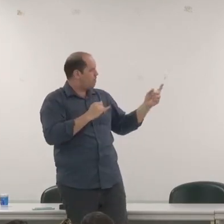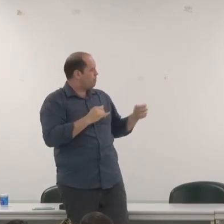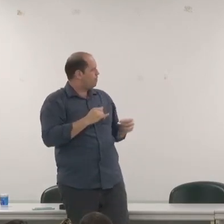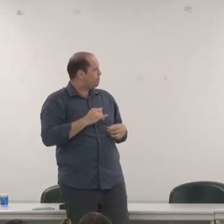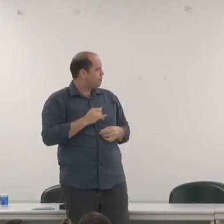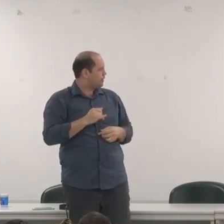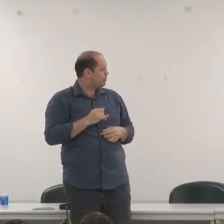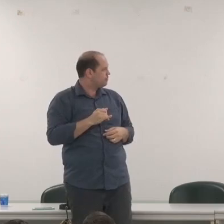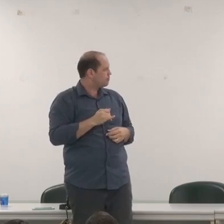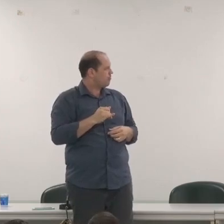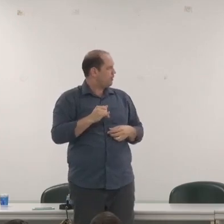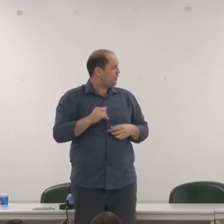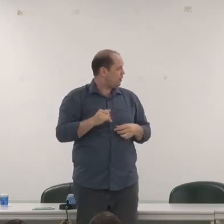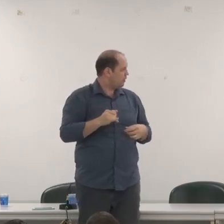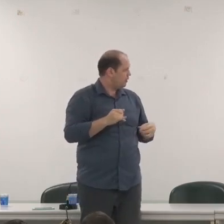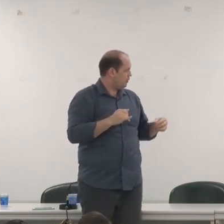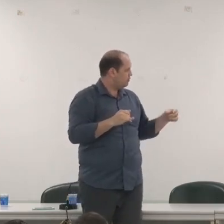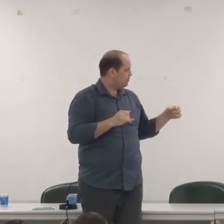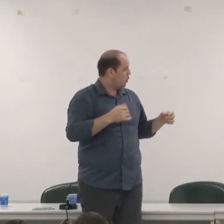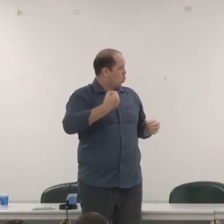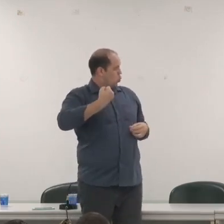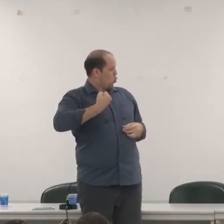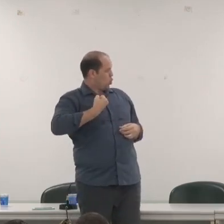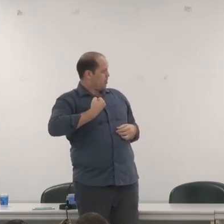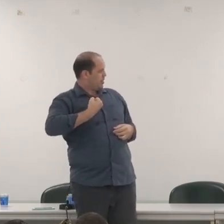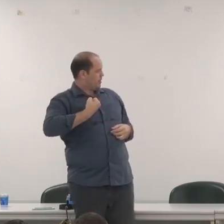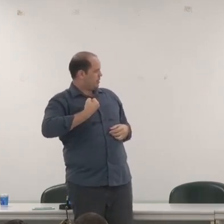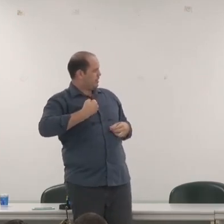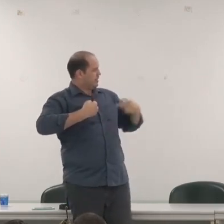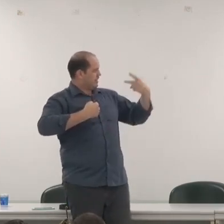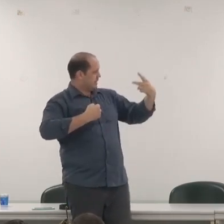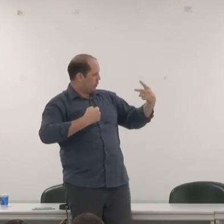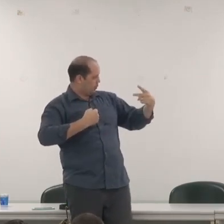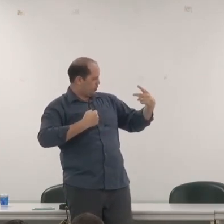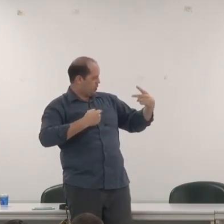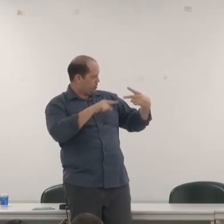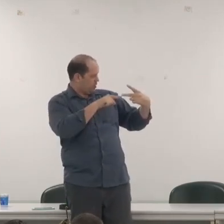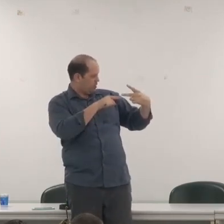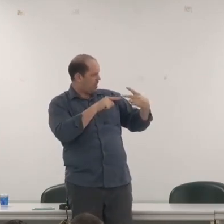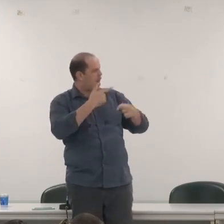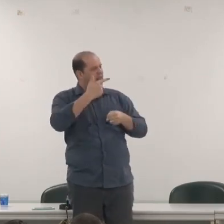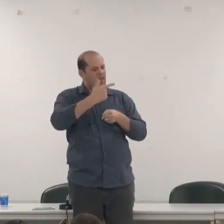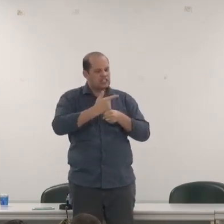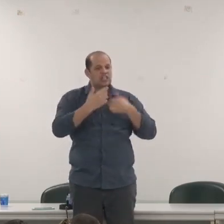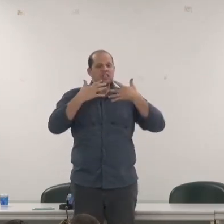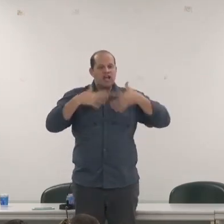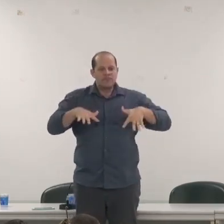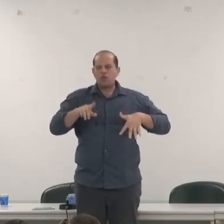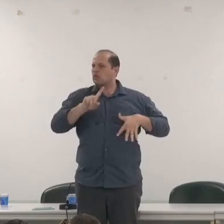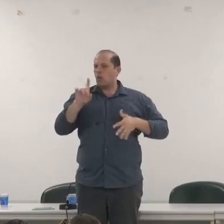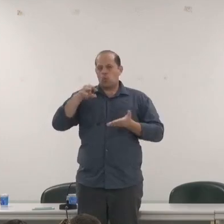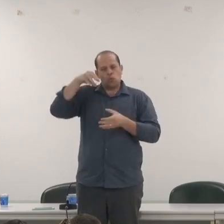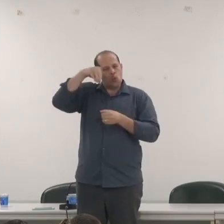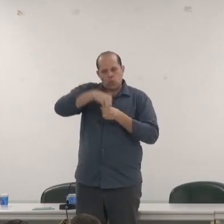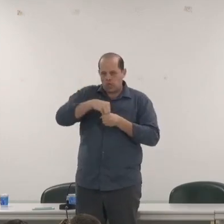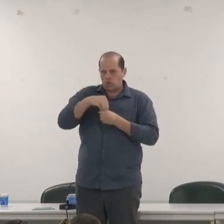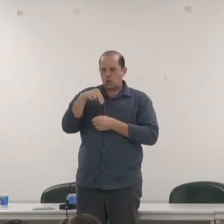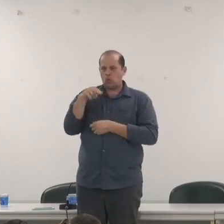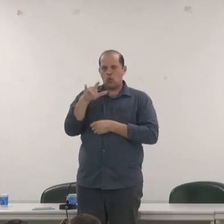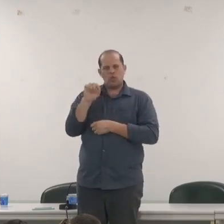no léxico. Então, ali no número 2, léxico nativo